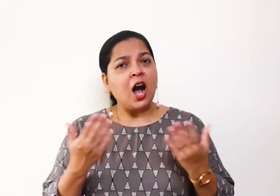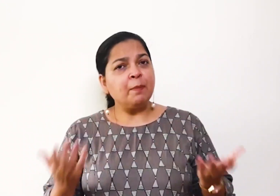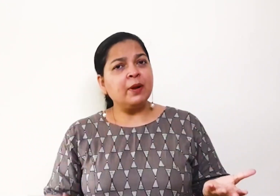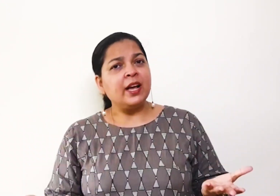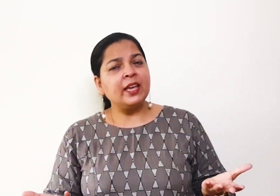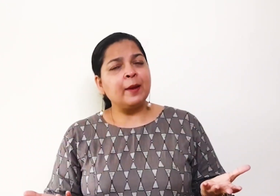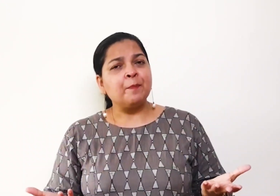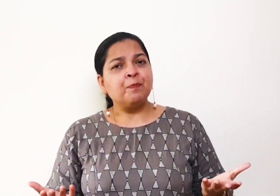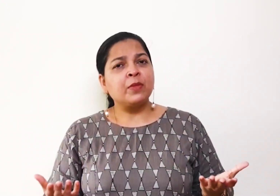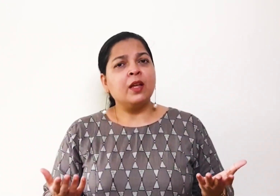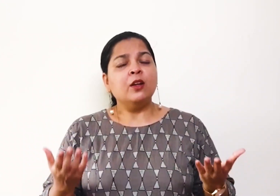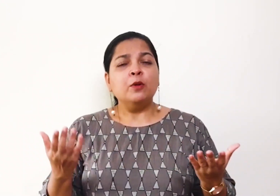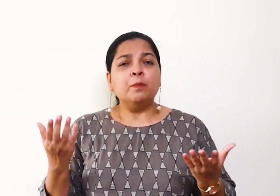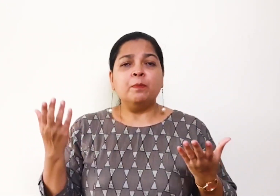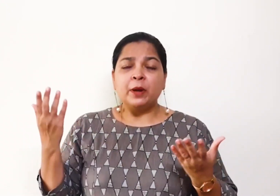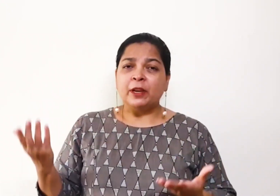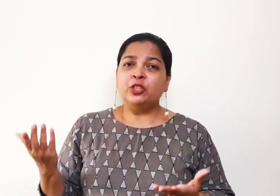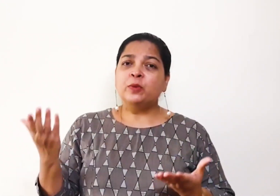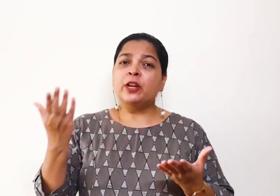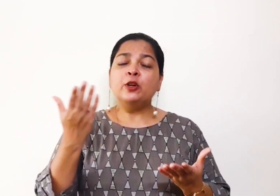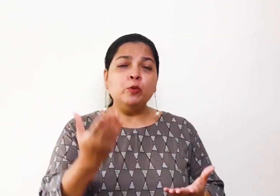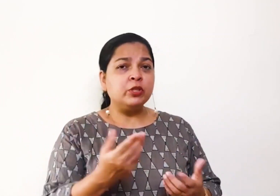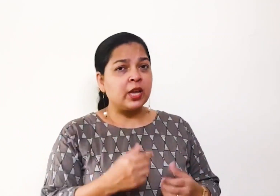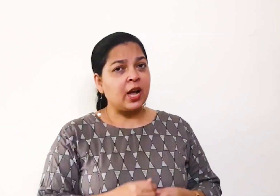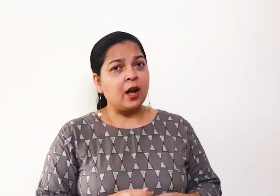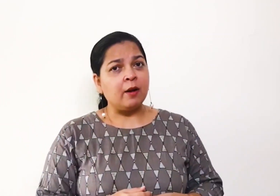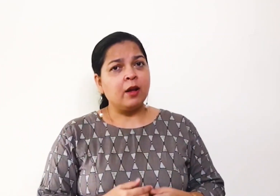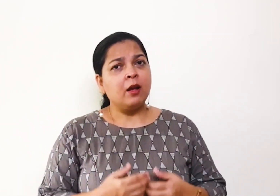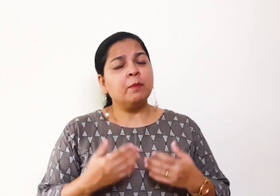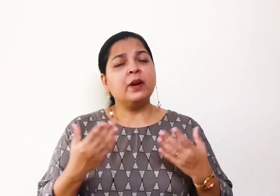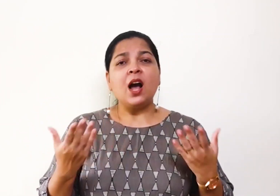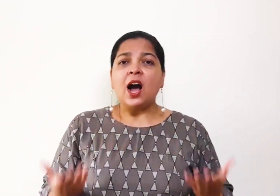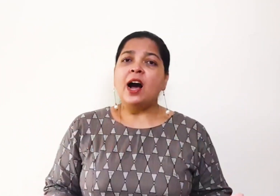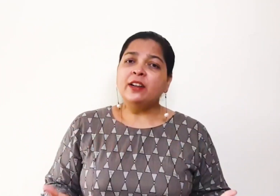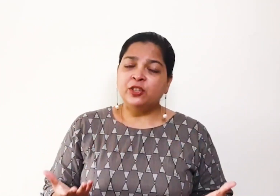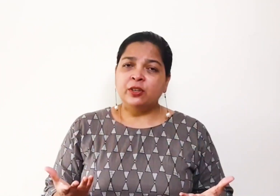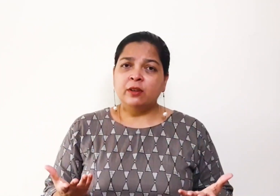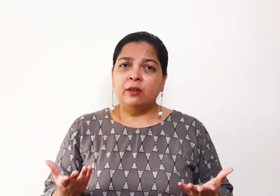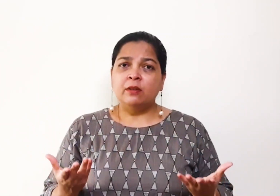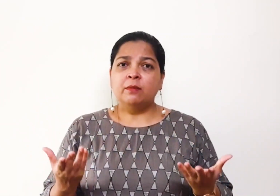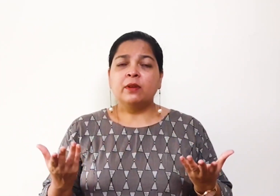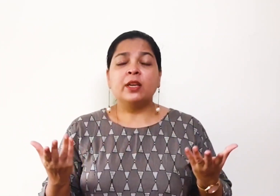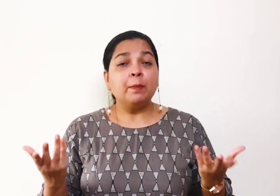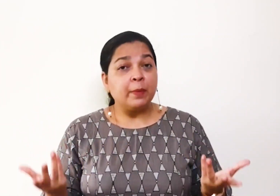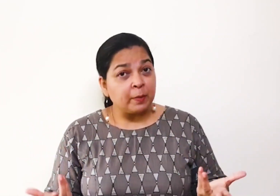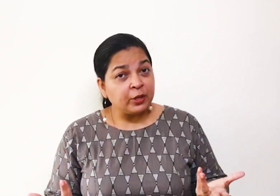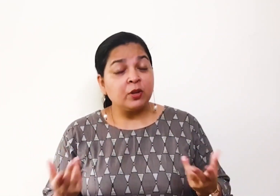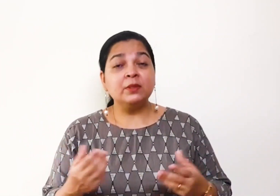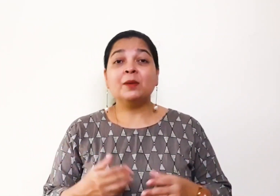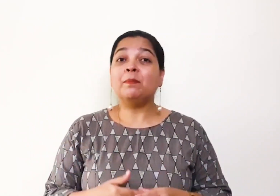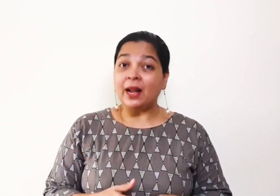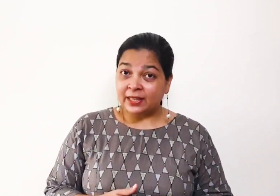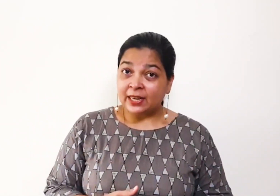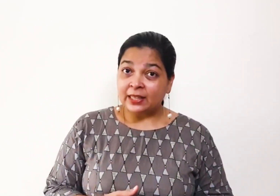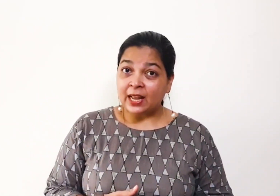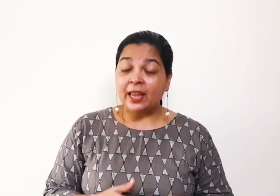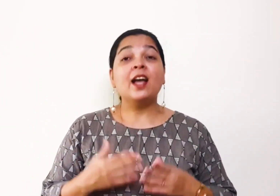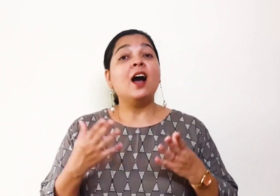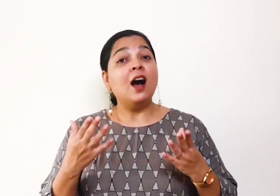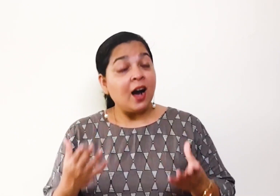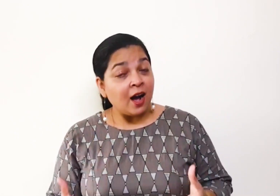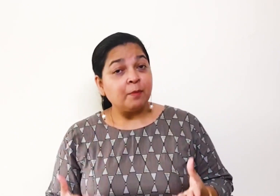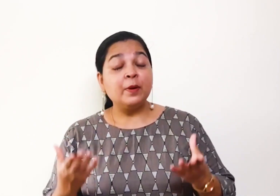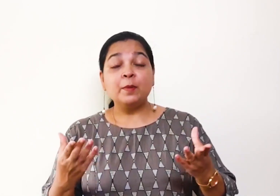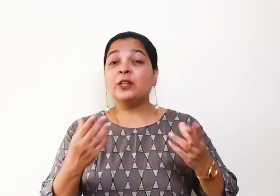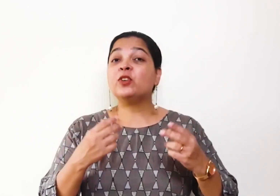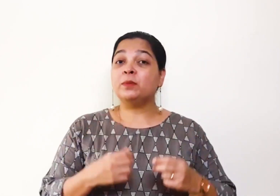कहिले किंतु आजि कोन परमेश्वर आम सहित कथा कहन्ते। हाँ परमेश्वर आम सहित